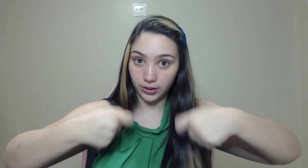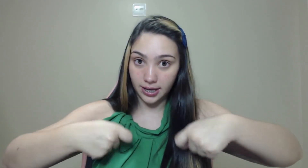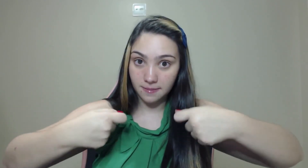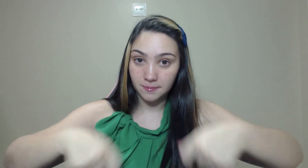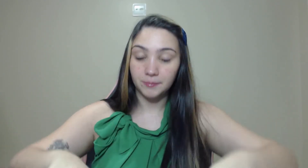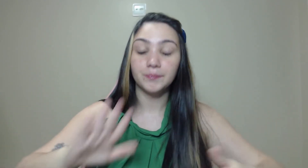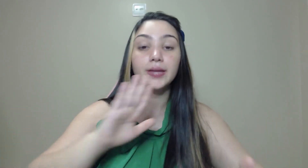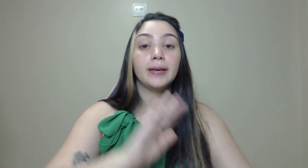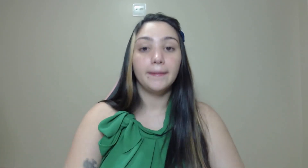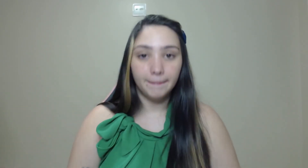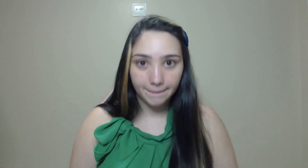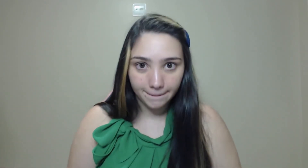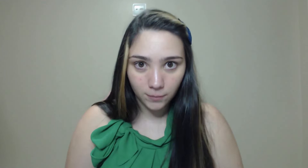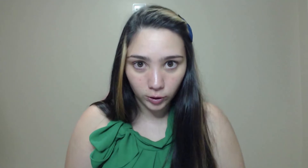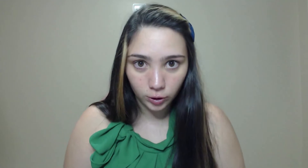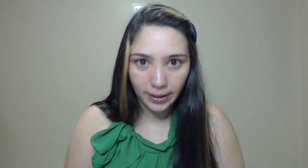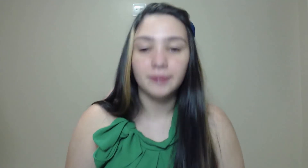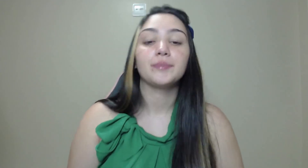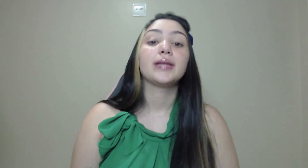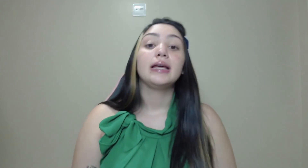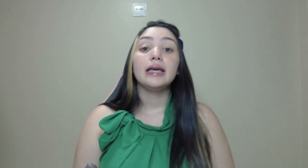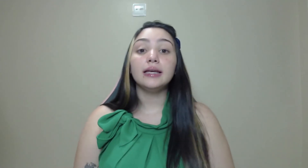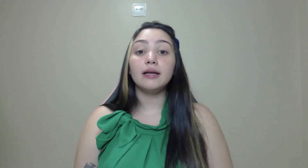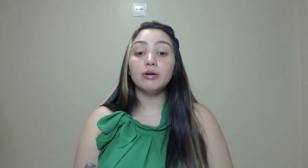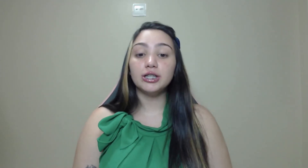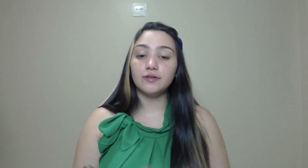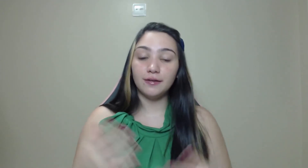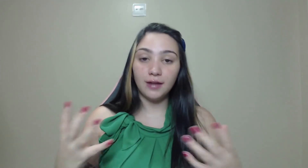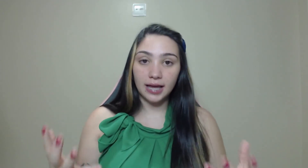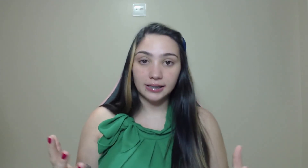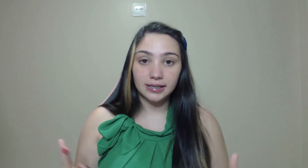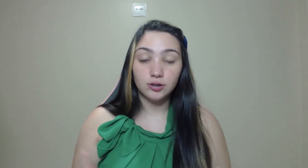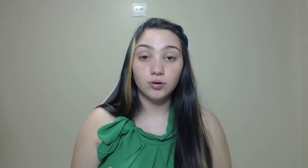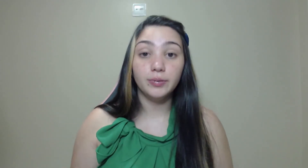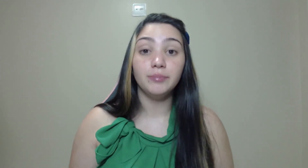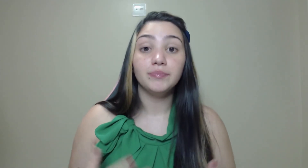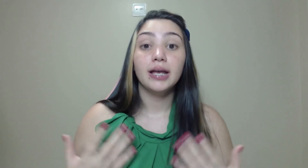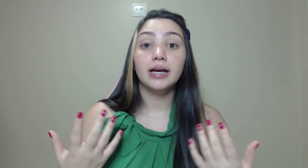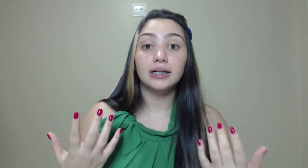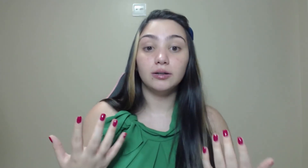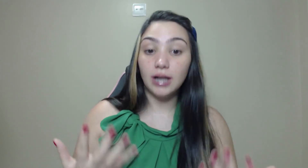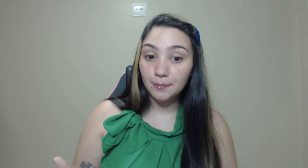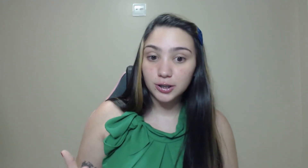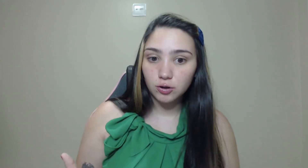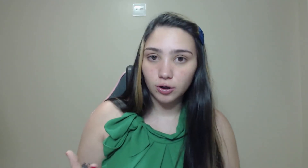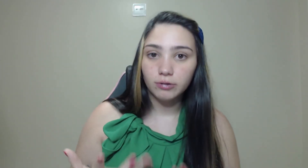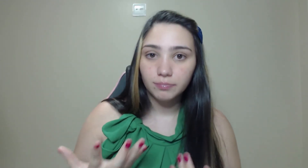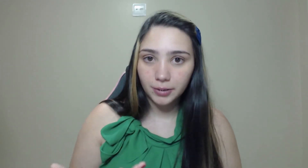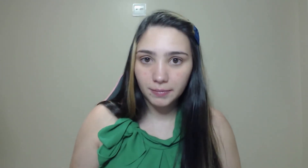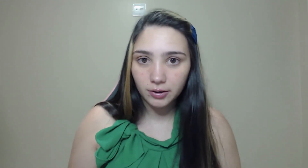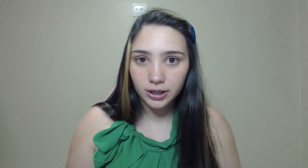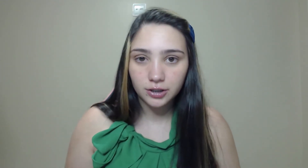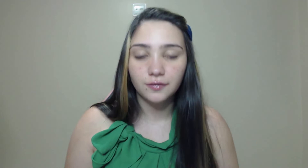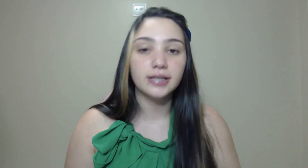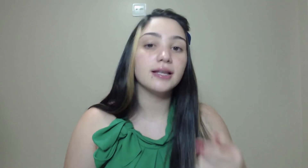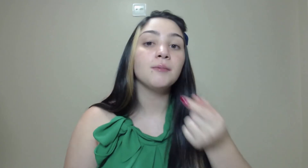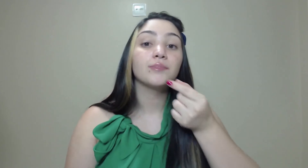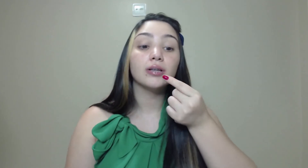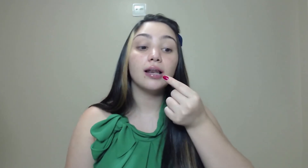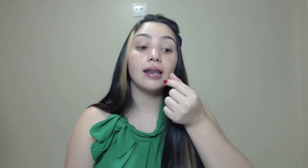ok? Muito bem. Então, a gente vai falar aqui sobre o lápis de cor. Primeiro que a gente fez, né? O lápis